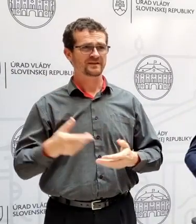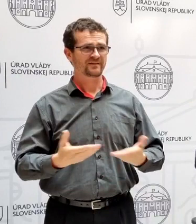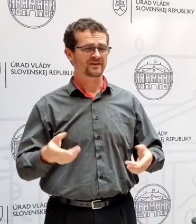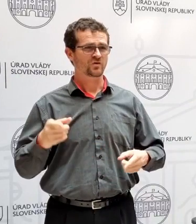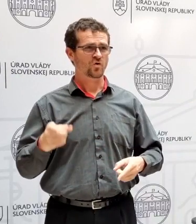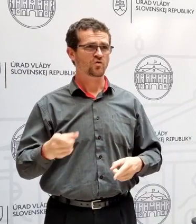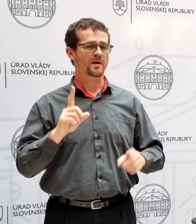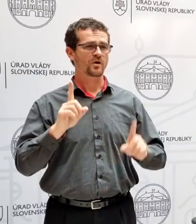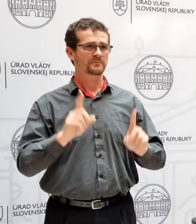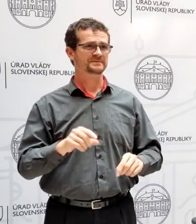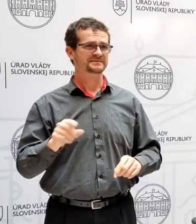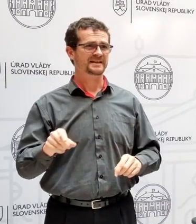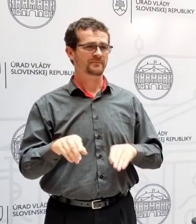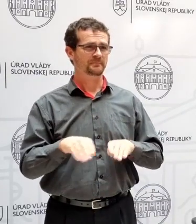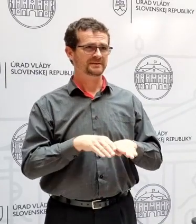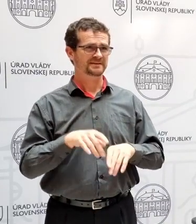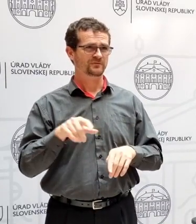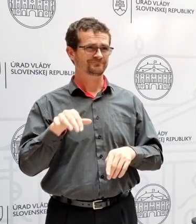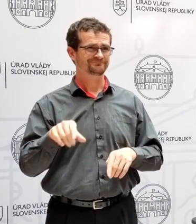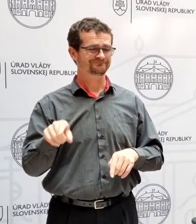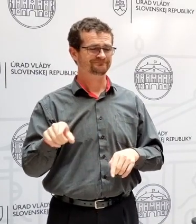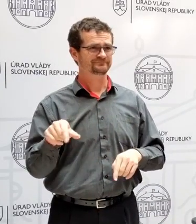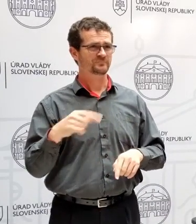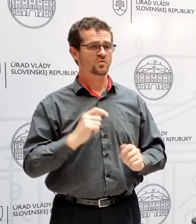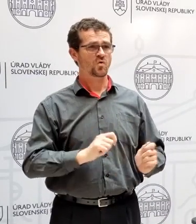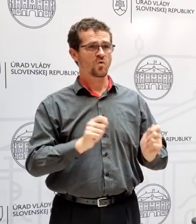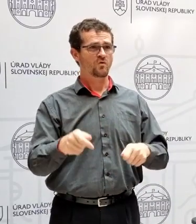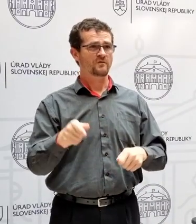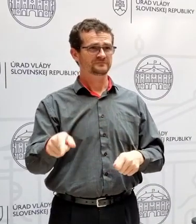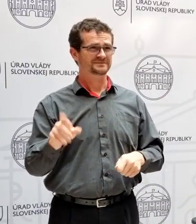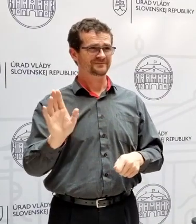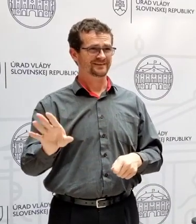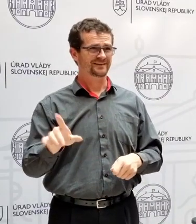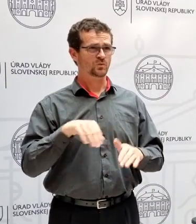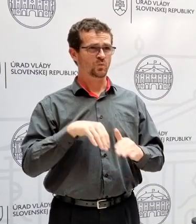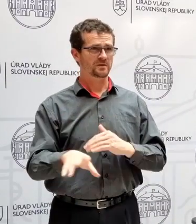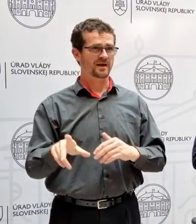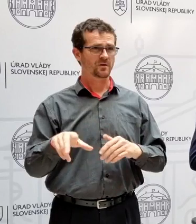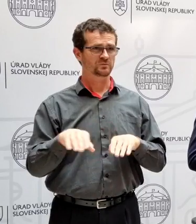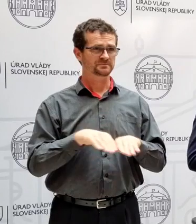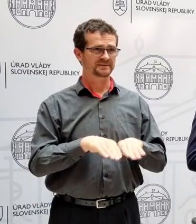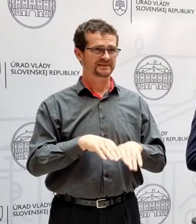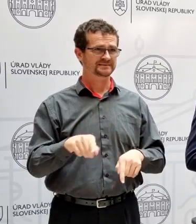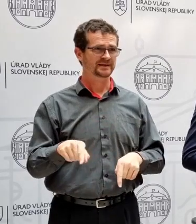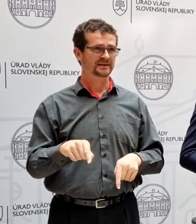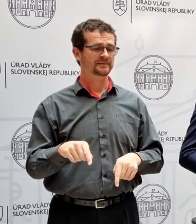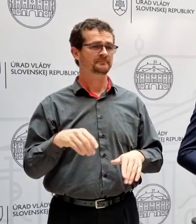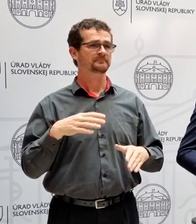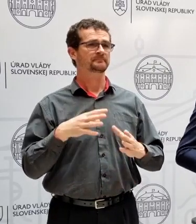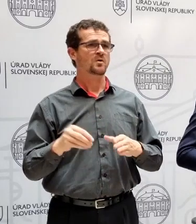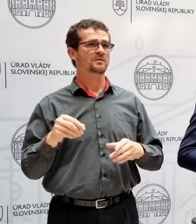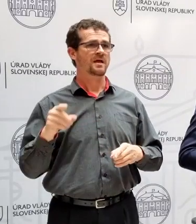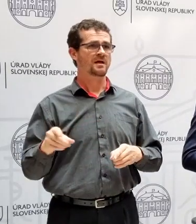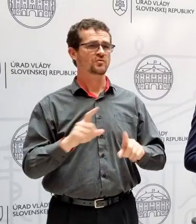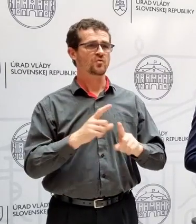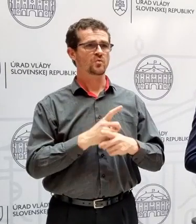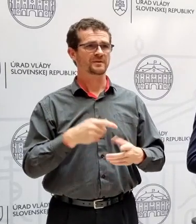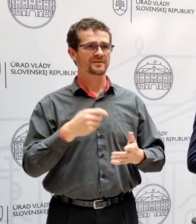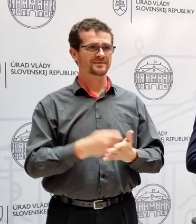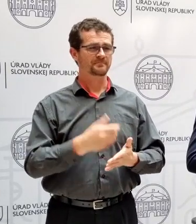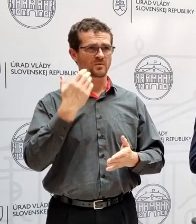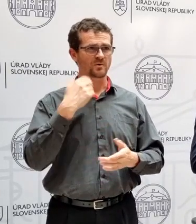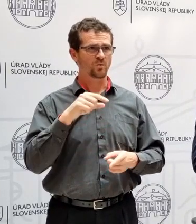tom, že teda v akom stave ten rezort je, alebo v akom stave ho odovzdáva ten daný utekajúci minister. A podľa toho dávame rôzne